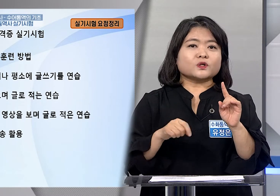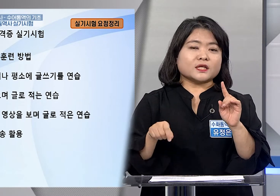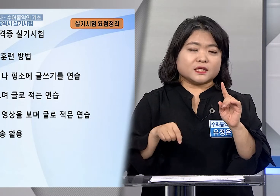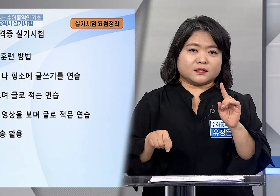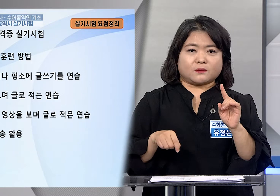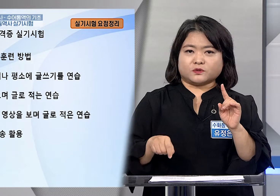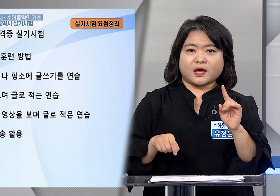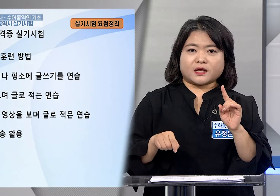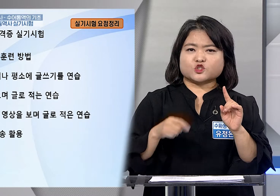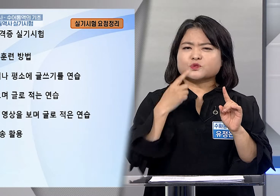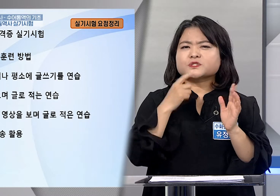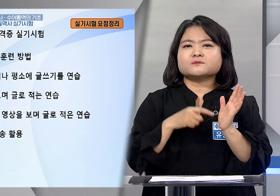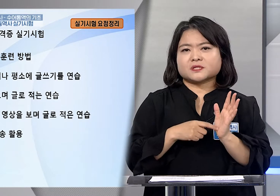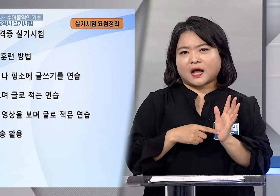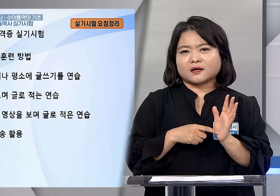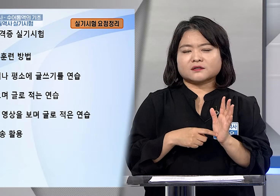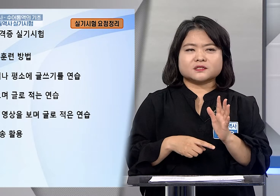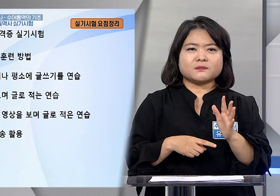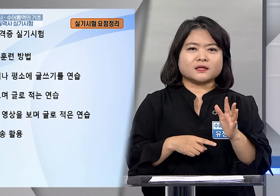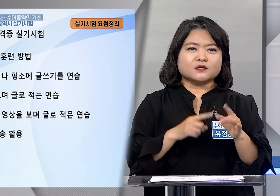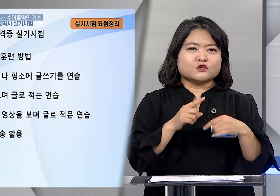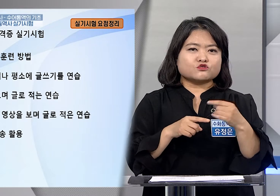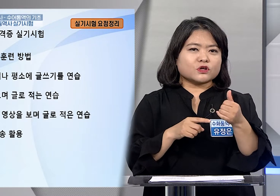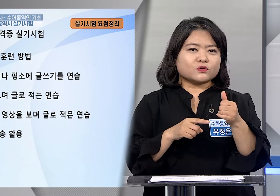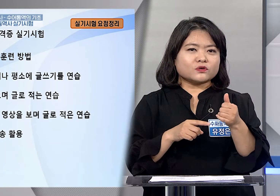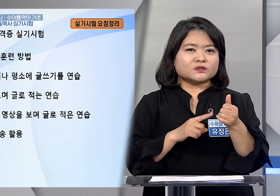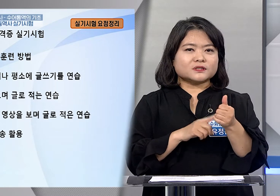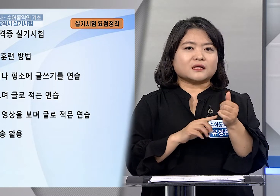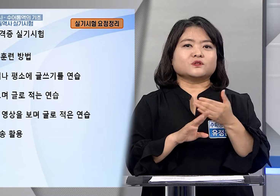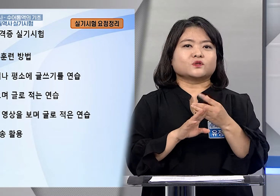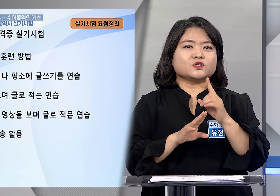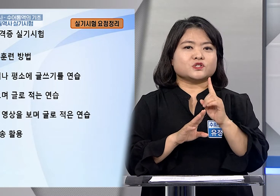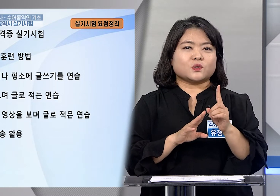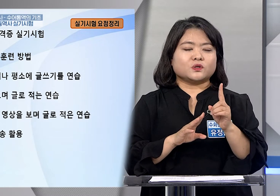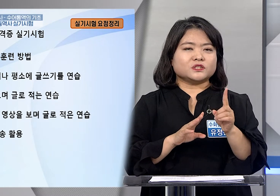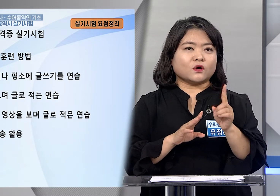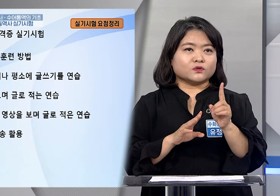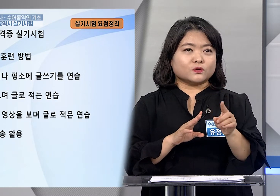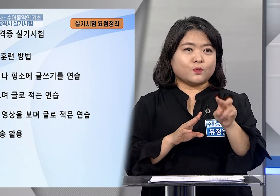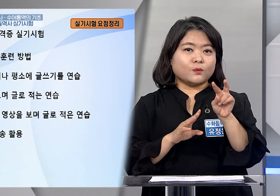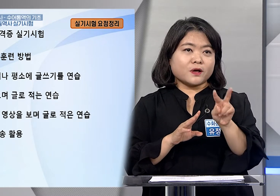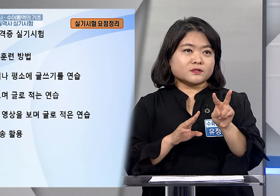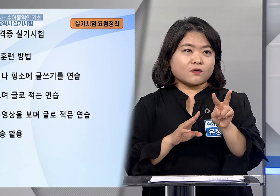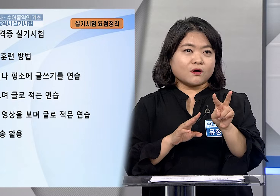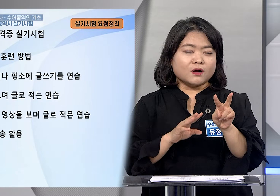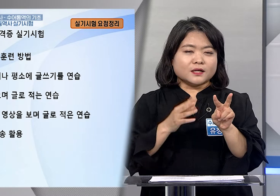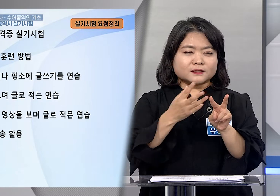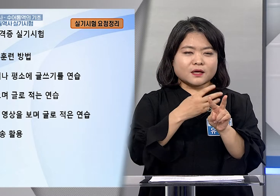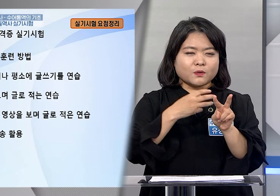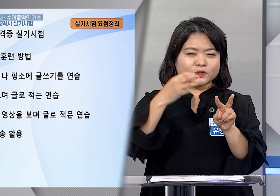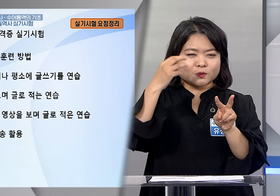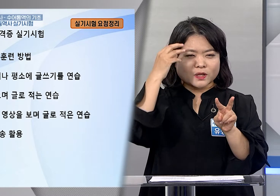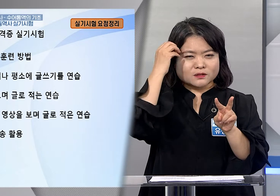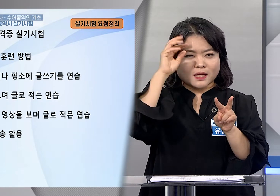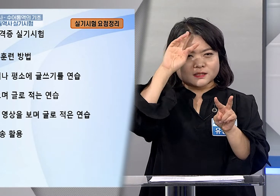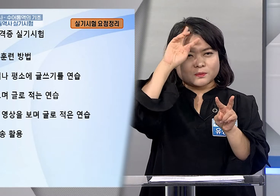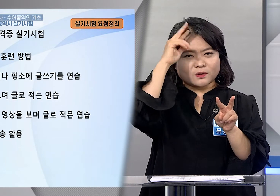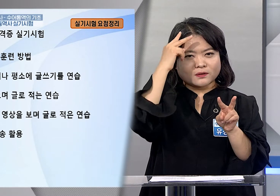변환이기 때문에 쉽습니다. 그렇지만 수화 통역은 다른 언어이죠. 이 언어를 보면서 그게 머릿속에서 다시 변환되고